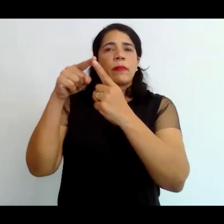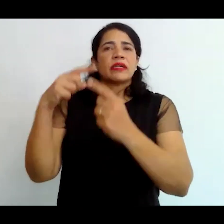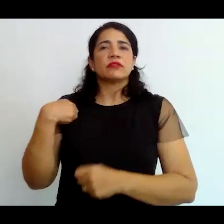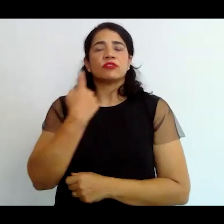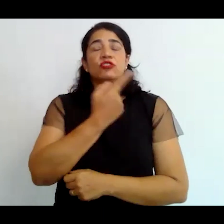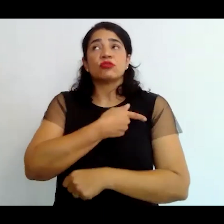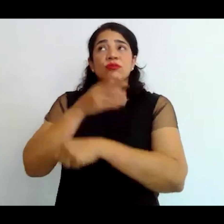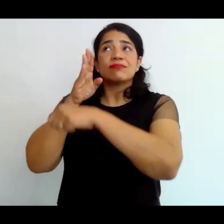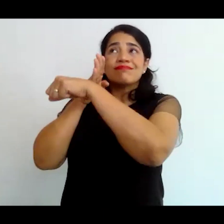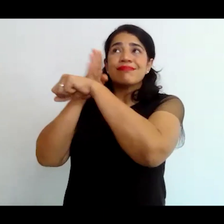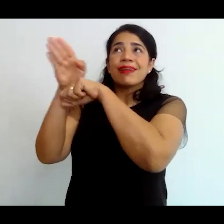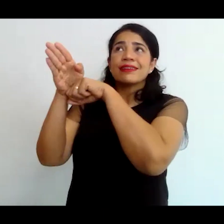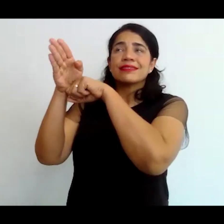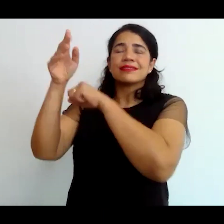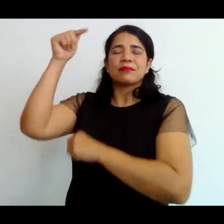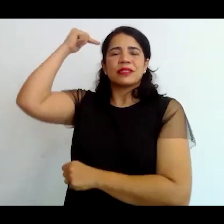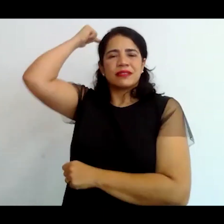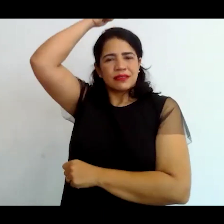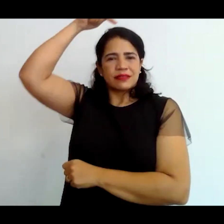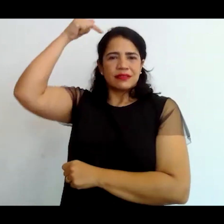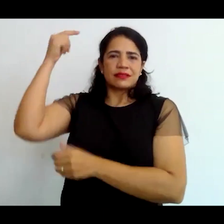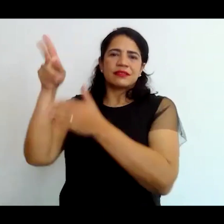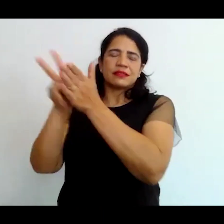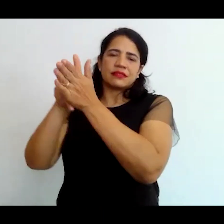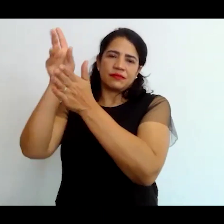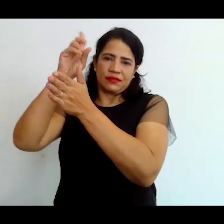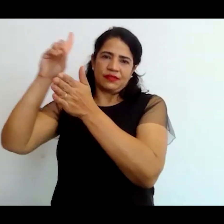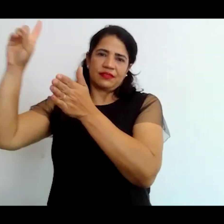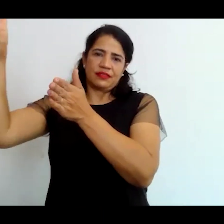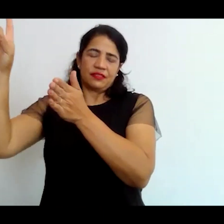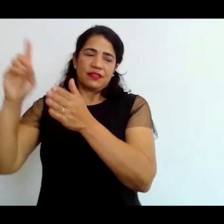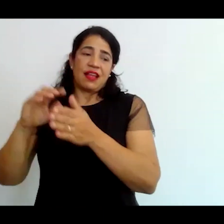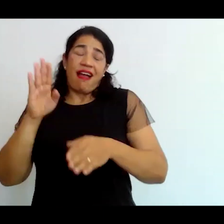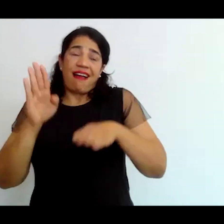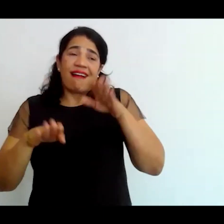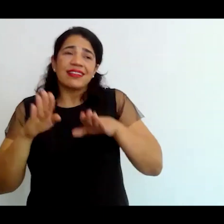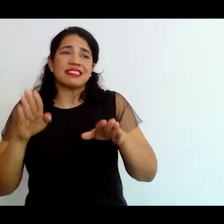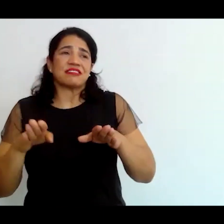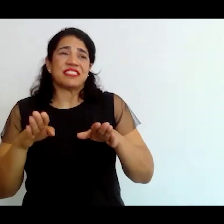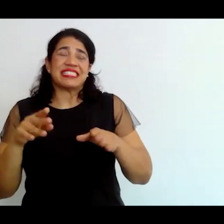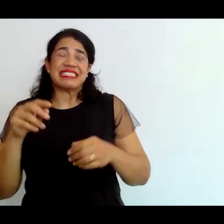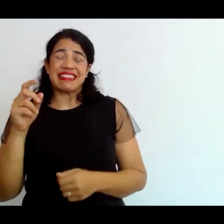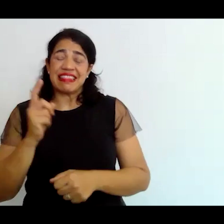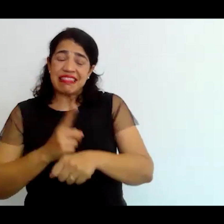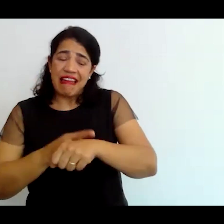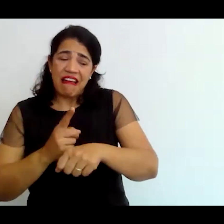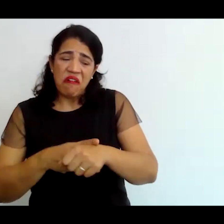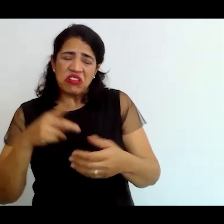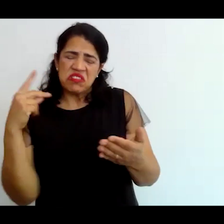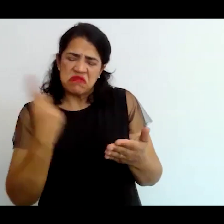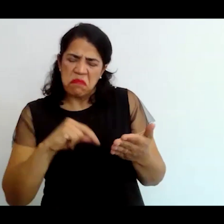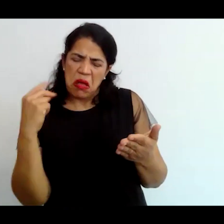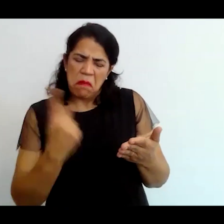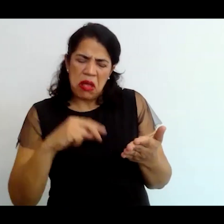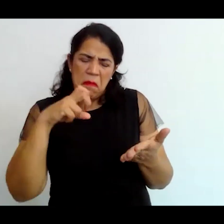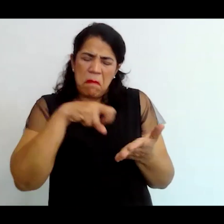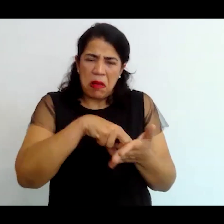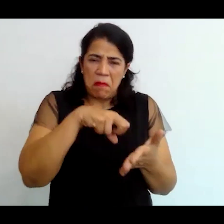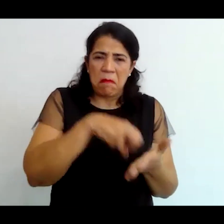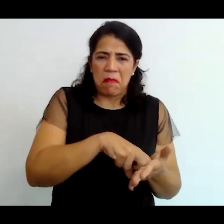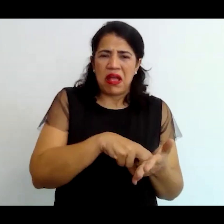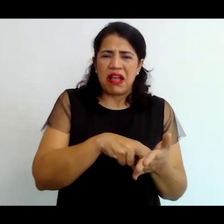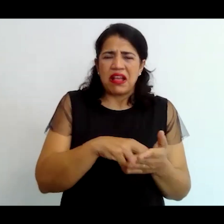não parece ser motivo de alegria, mas de tristeza ao depois. Entretanto, produz fruto